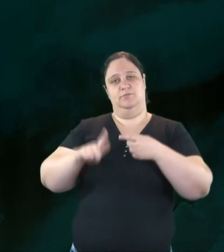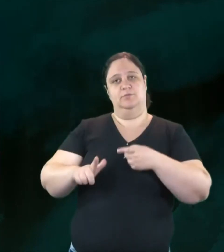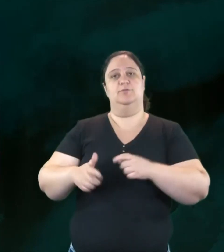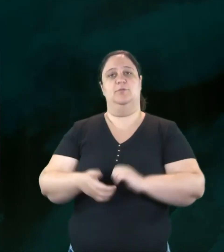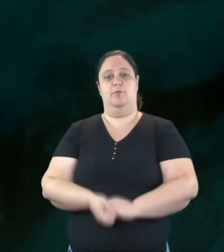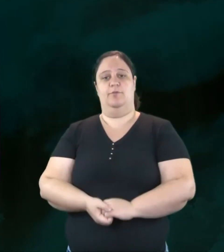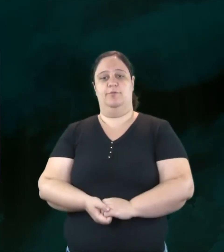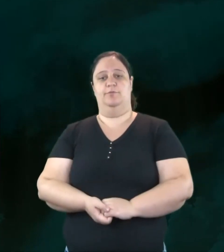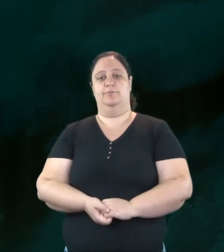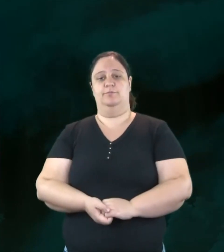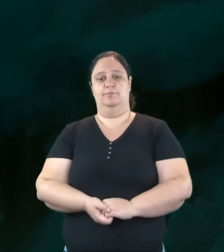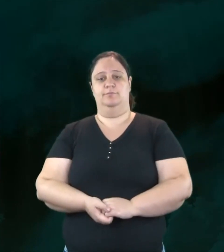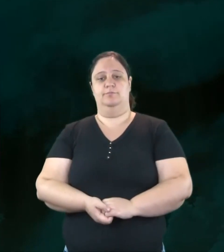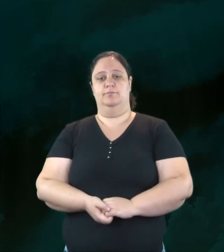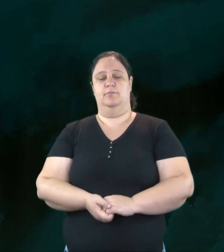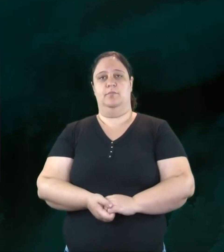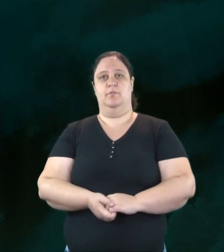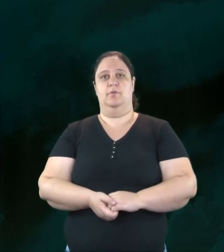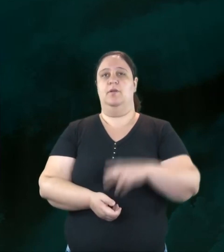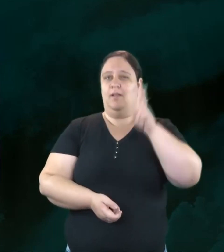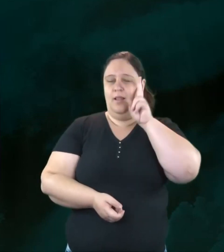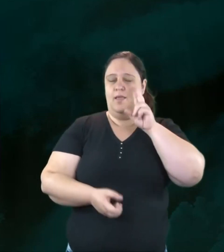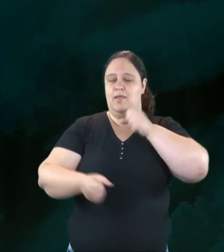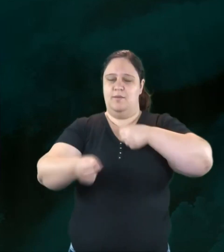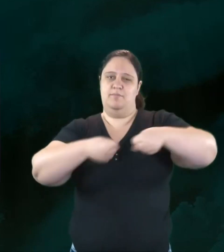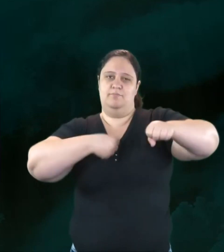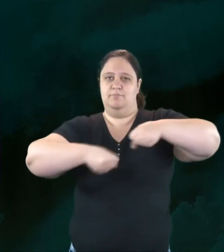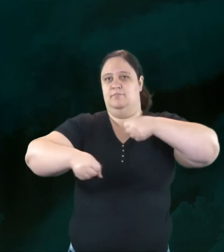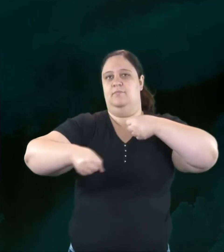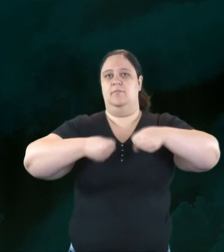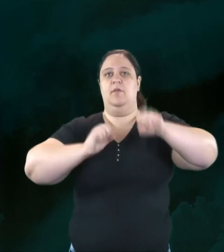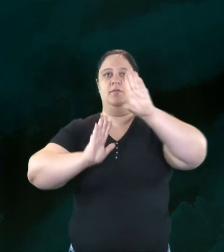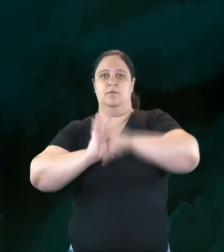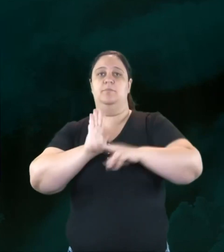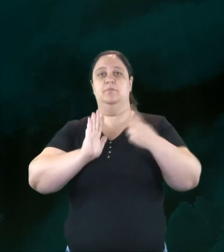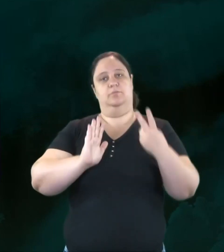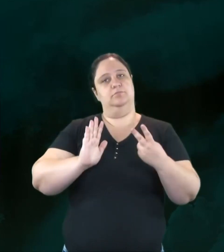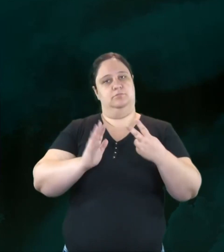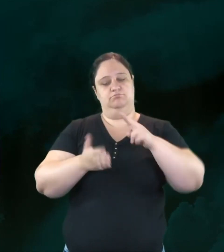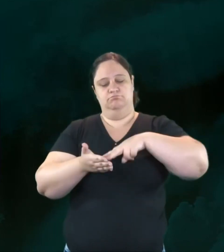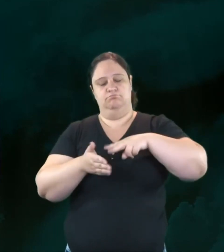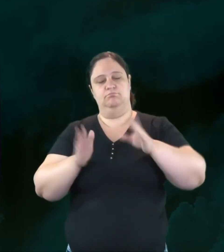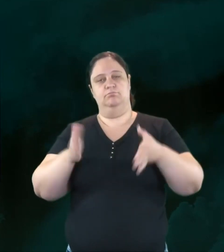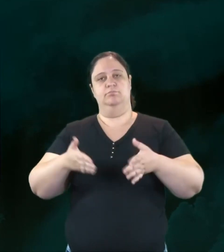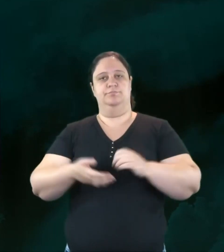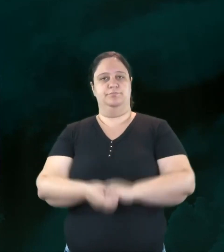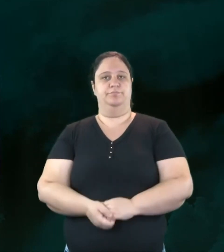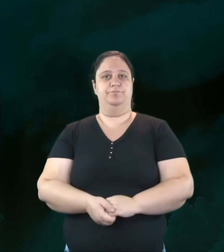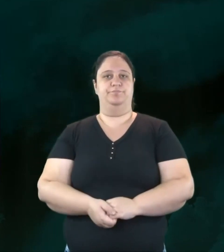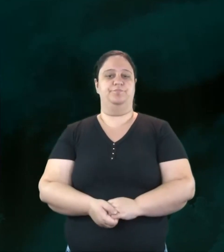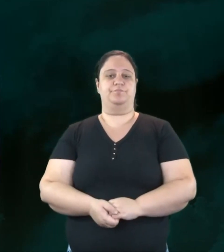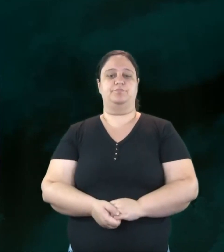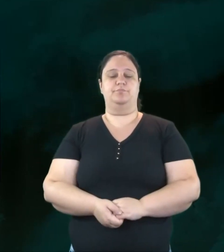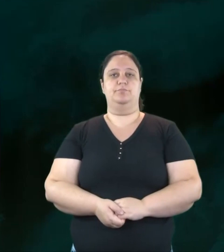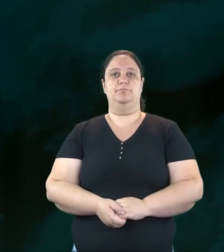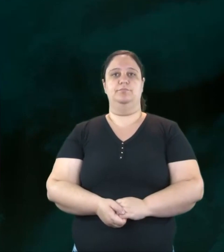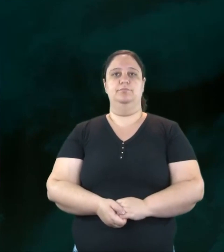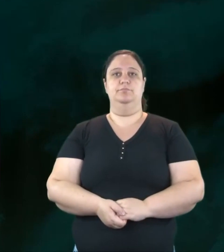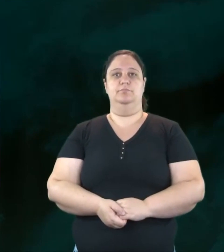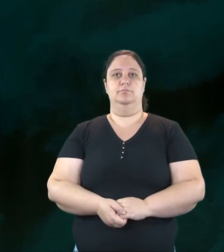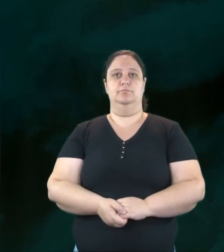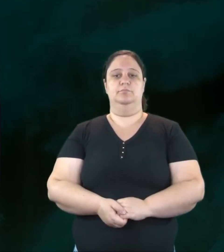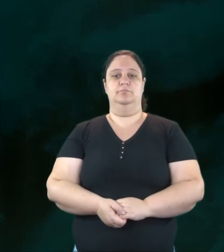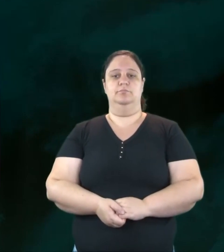né? Salmo 2, vocês se lembram do Salmo 2? Eu usei muito sobre isso, né? Vocês se lembram